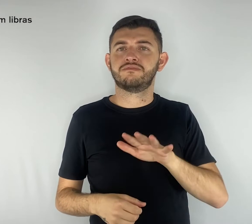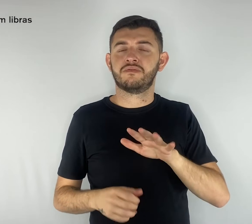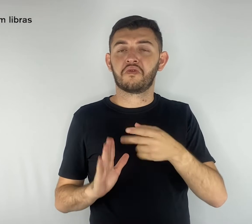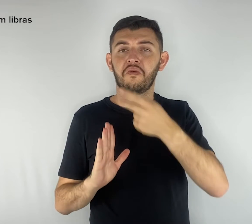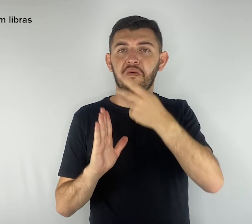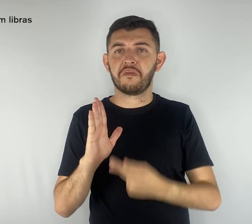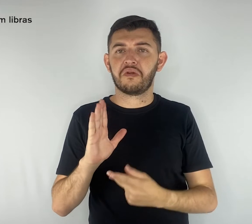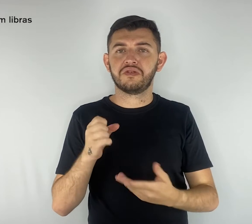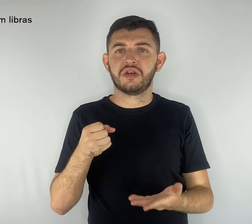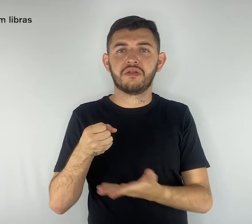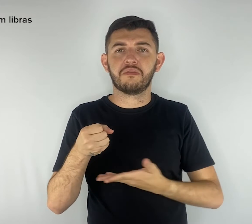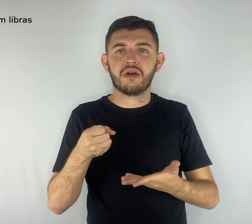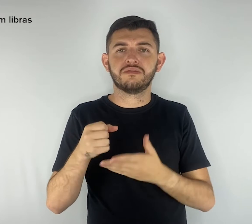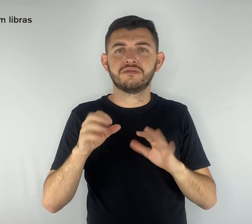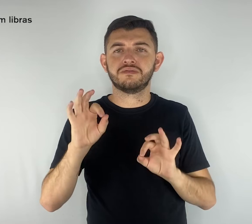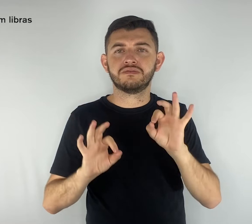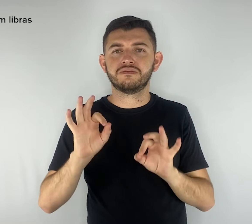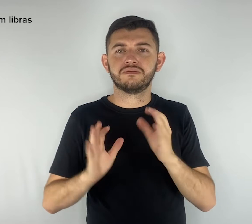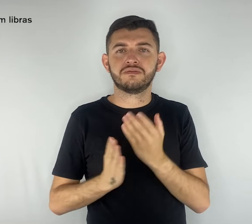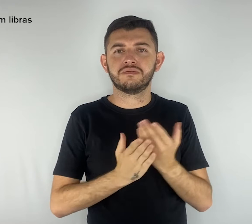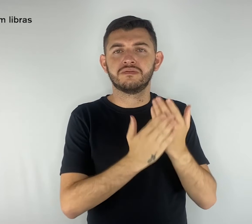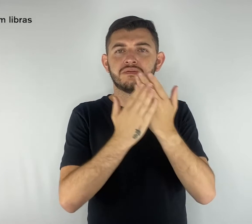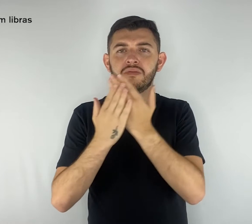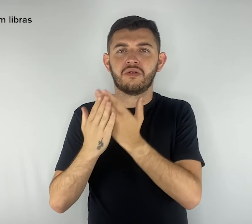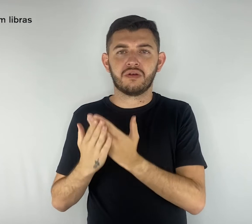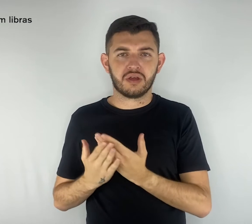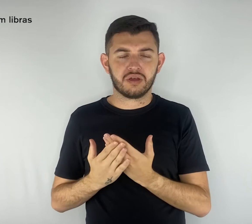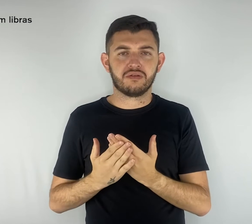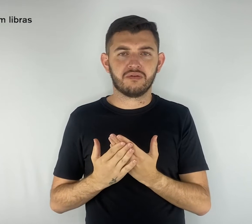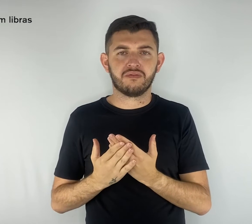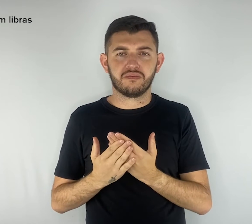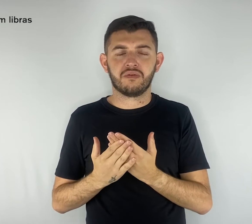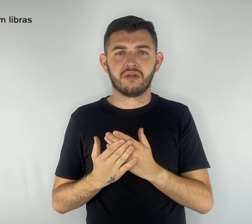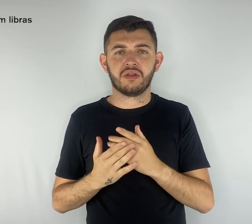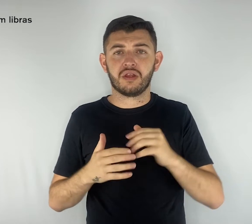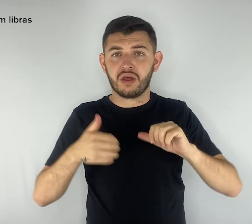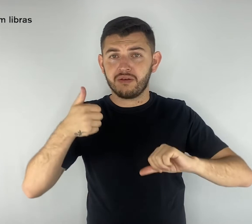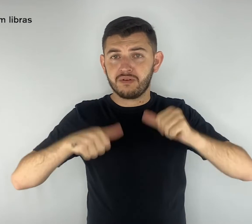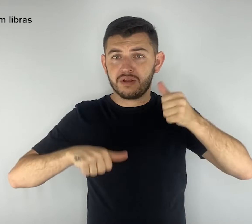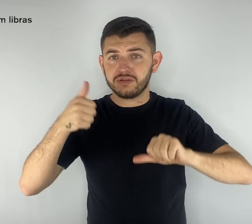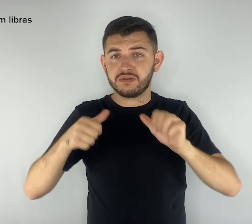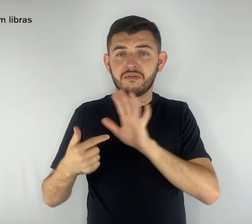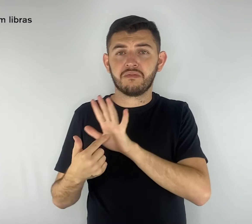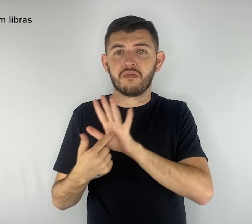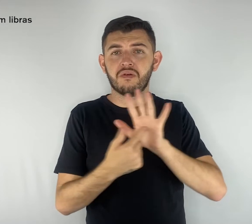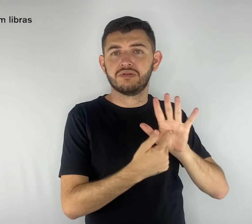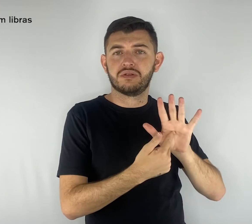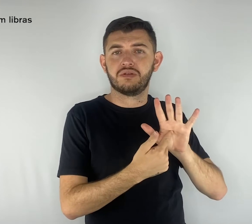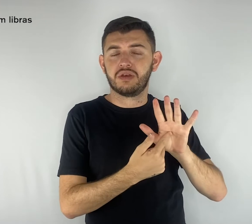um projeto básico elaborado pela pasta, a estimativa de 2022 seria